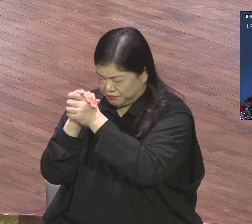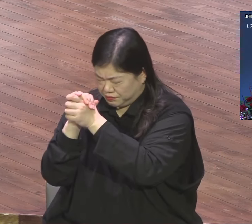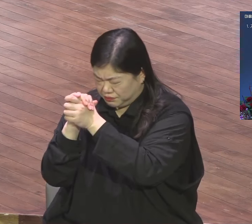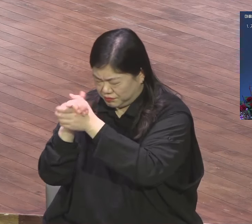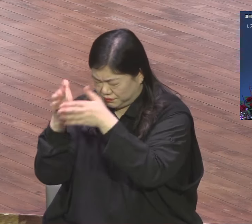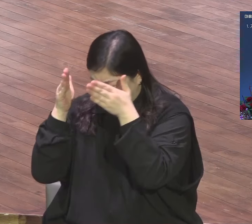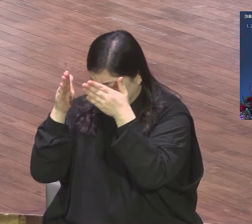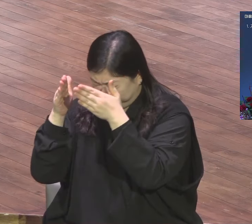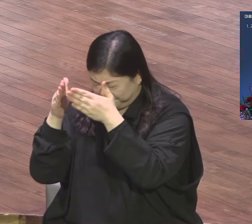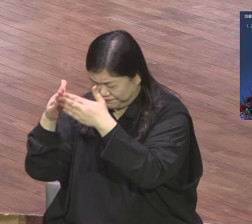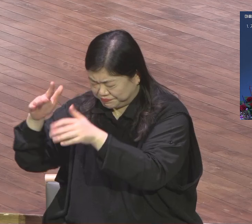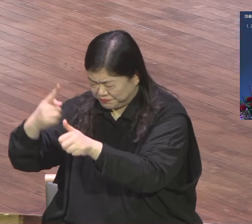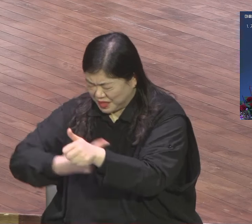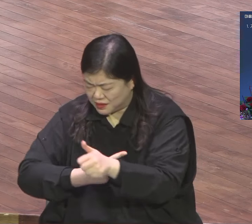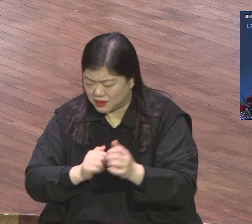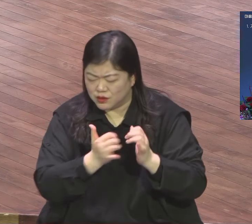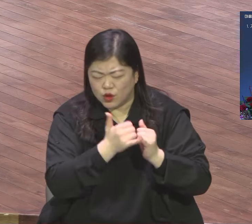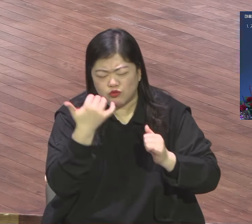말씀에 관심 많아.